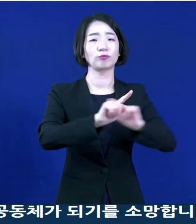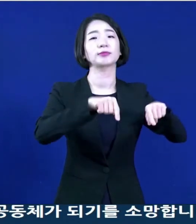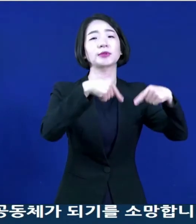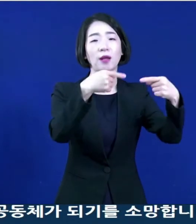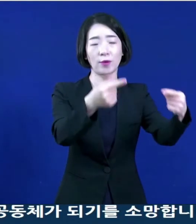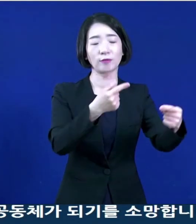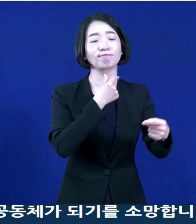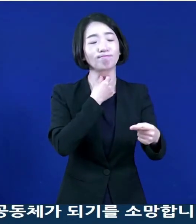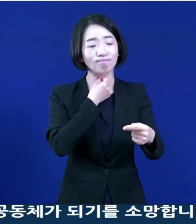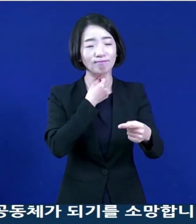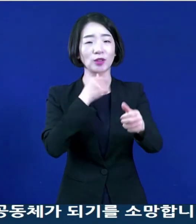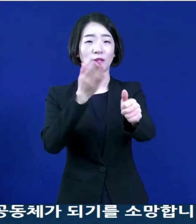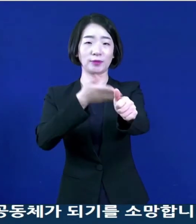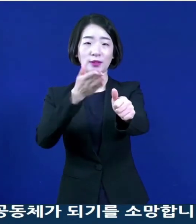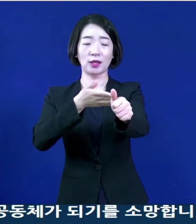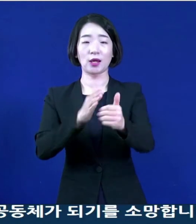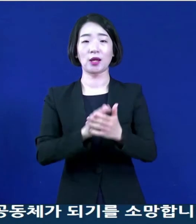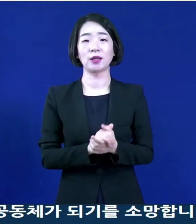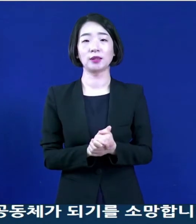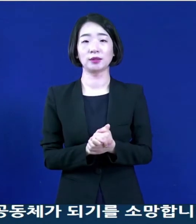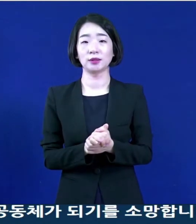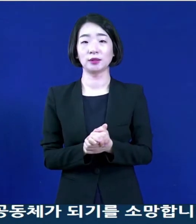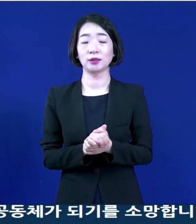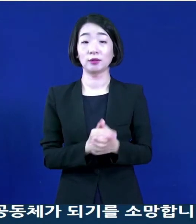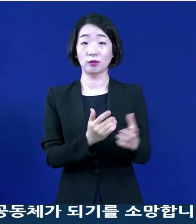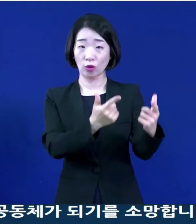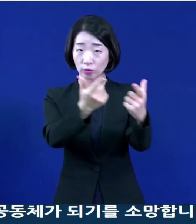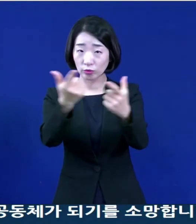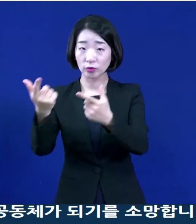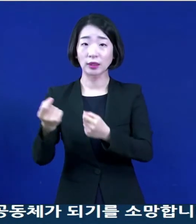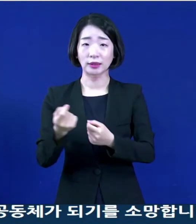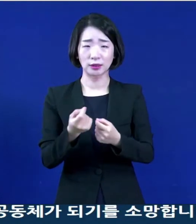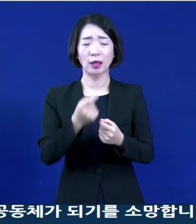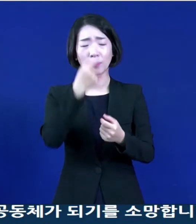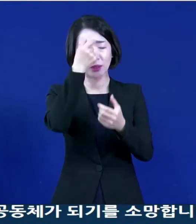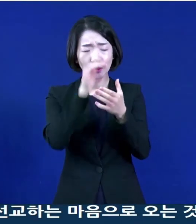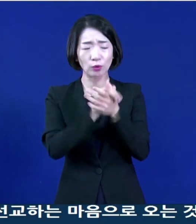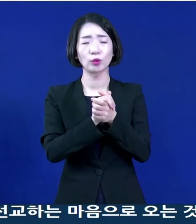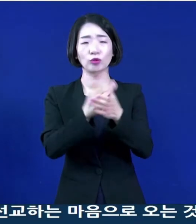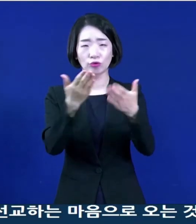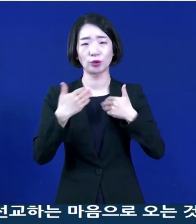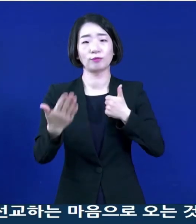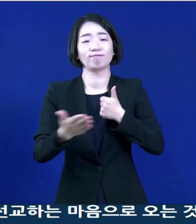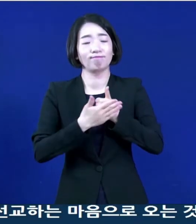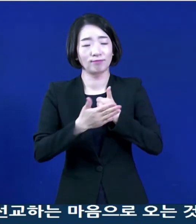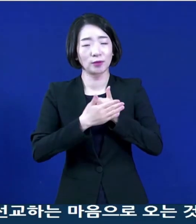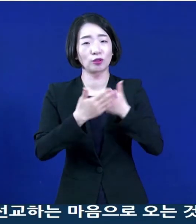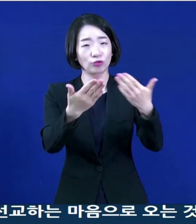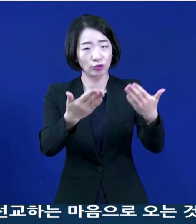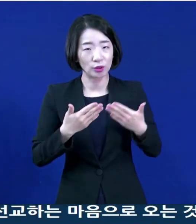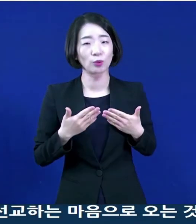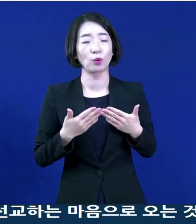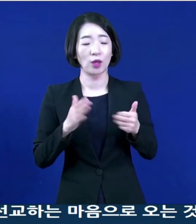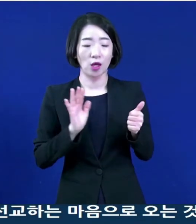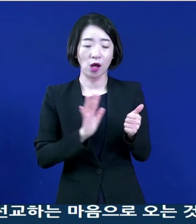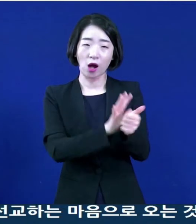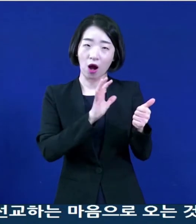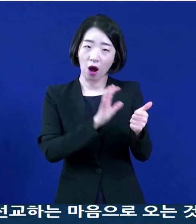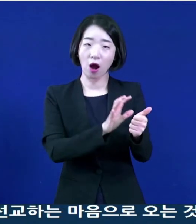소망하며 나갑니다. 우리 같이 한번 기도해 주시고 또 힘써 주시고 동참해 주시기를 주 안에서